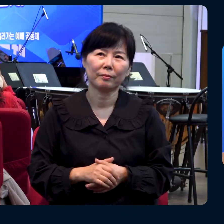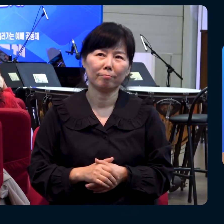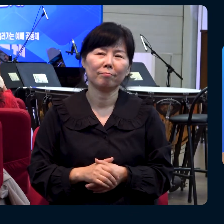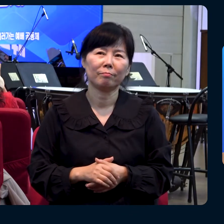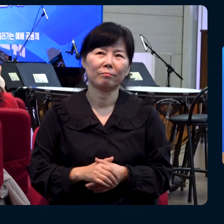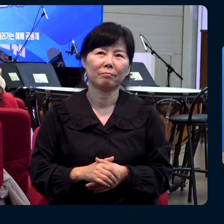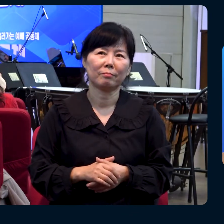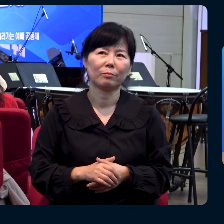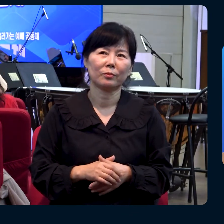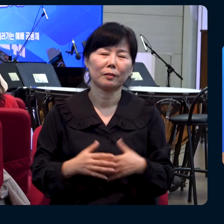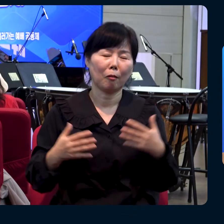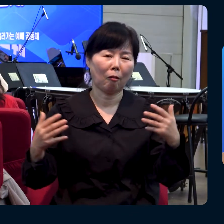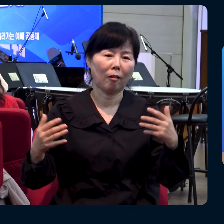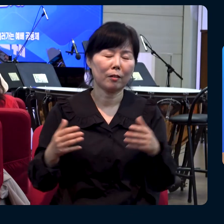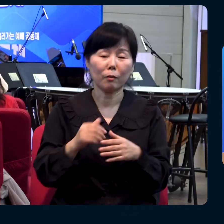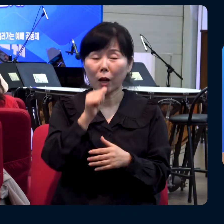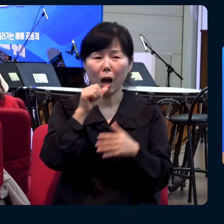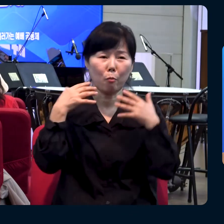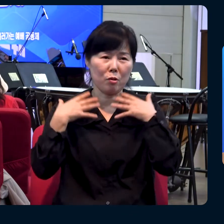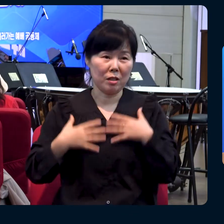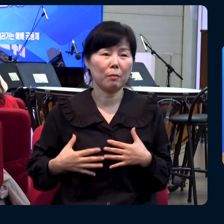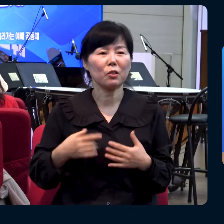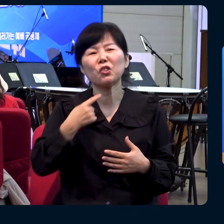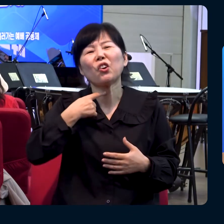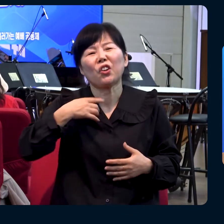옷이 커서 안 맞는 거예요. 그 다음에 이걸 입어본 적이 없어요.